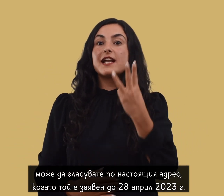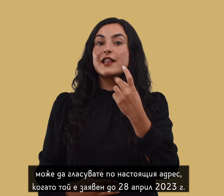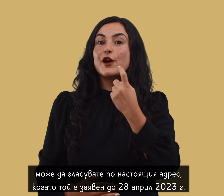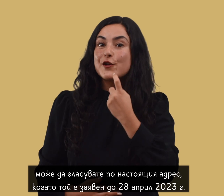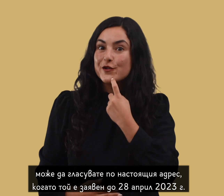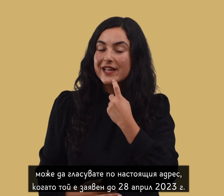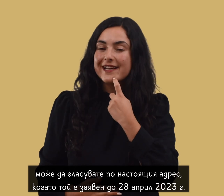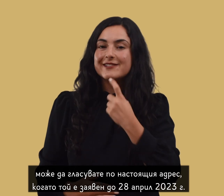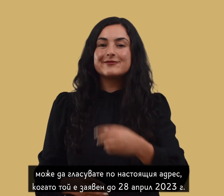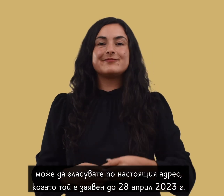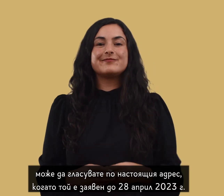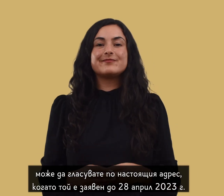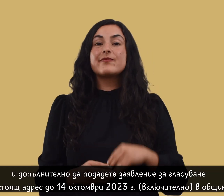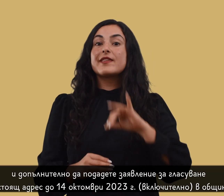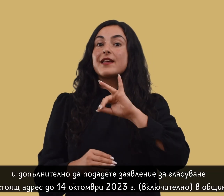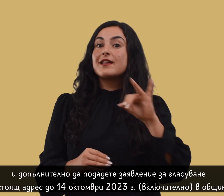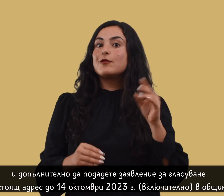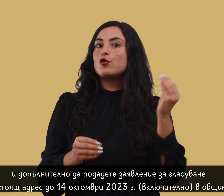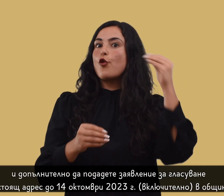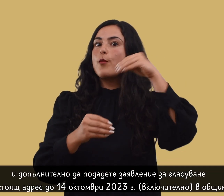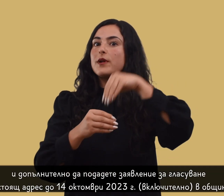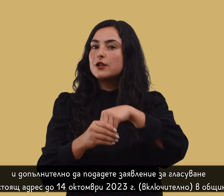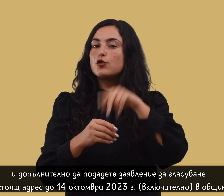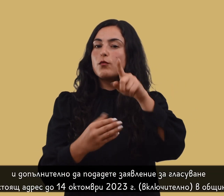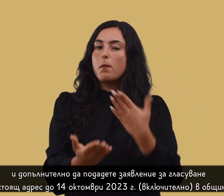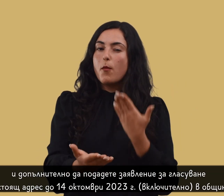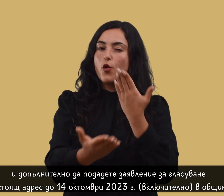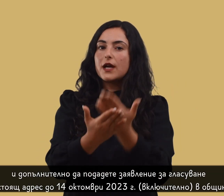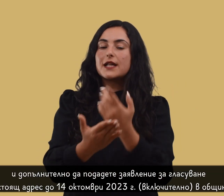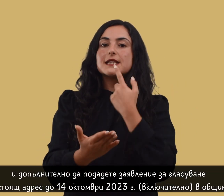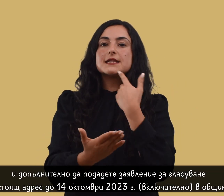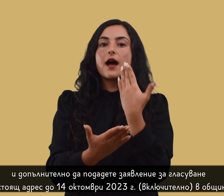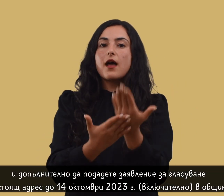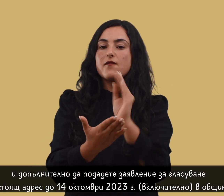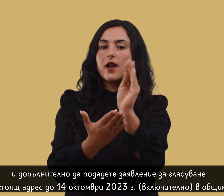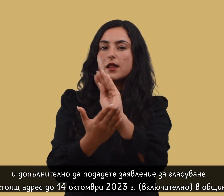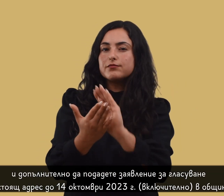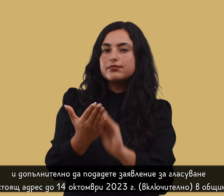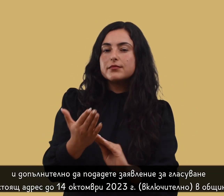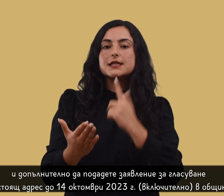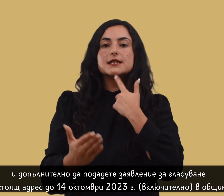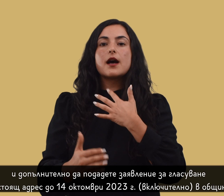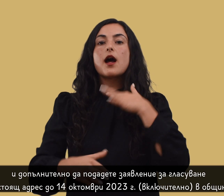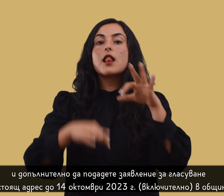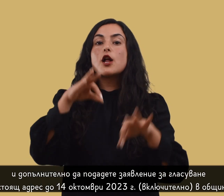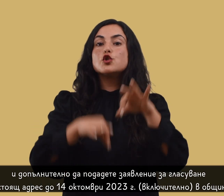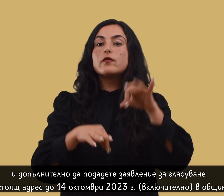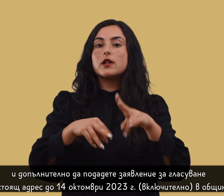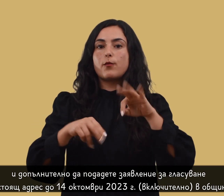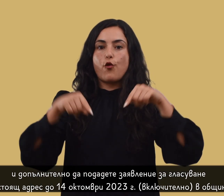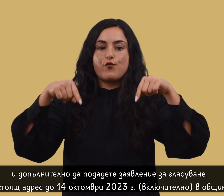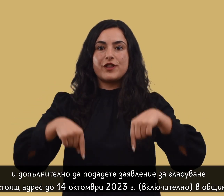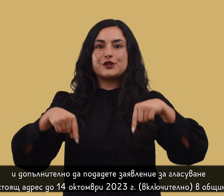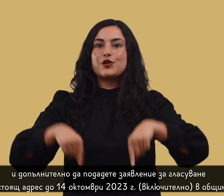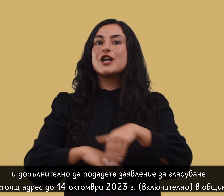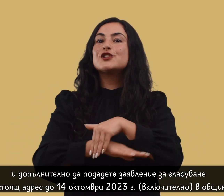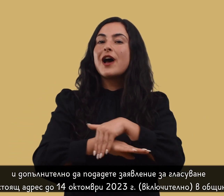2023 година и допълнително да подадете заявление за гласуване по настоящ адрес